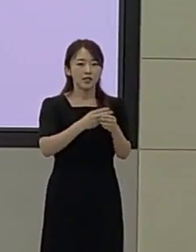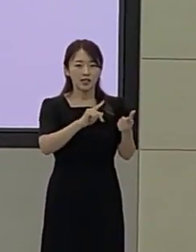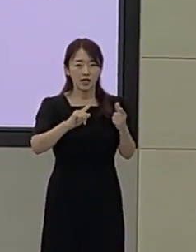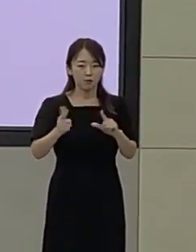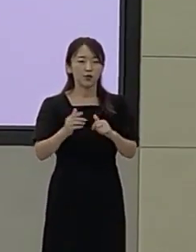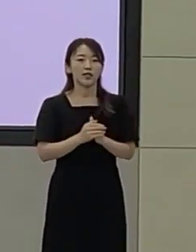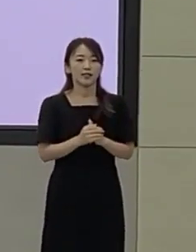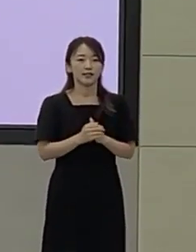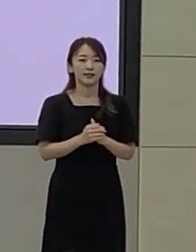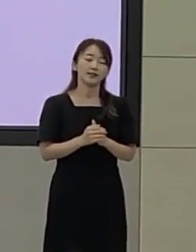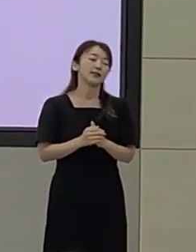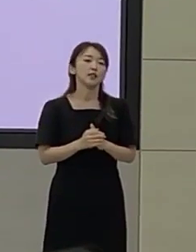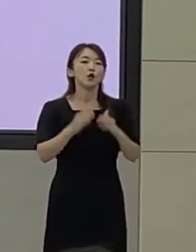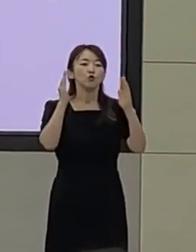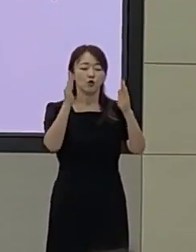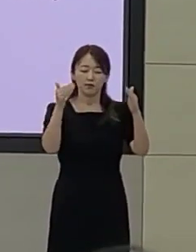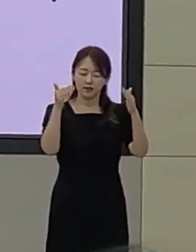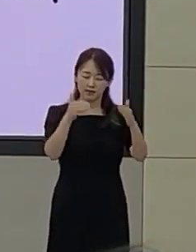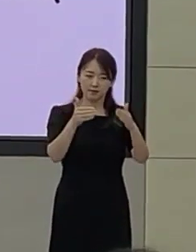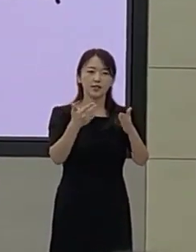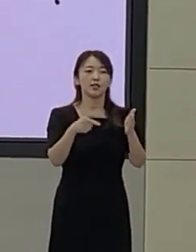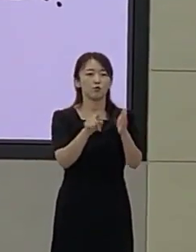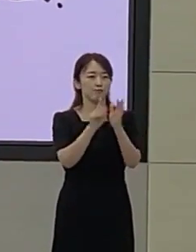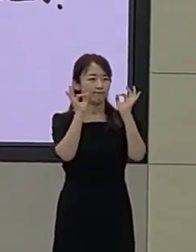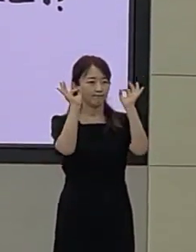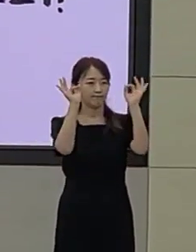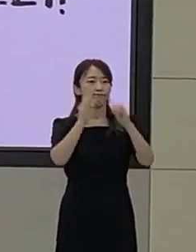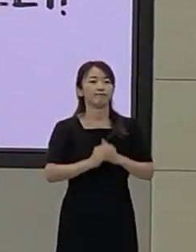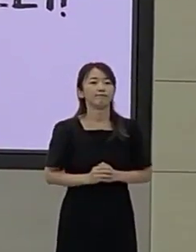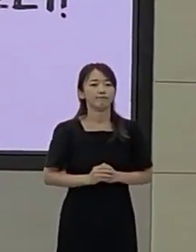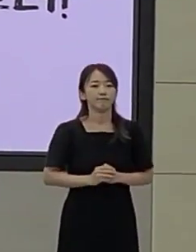선생님들이 오롯이 수업에 전념할 수 있도록 하였습니다.